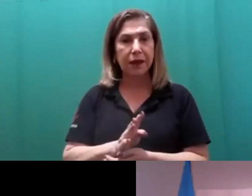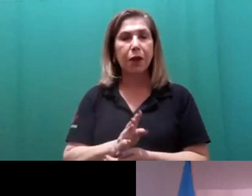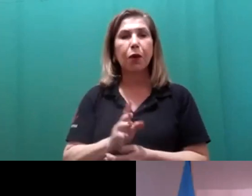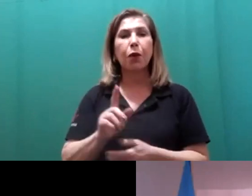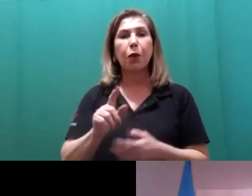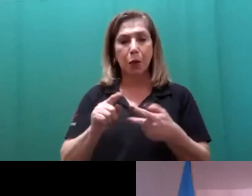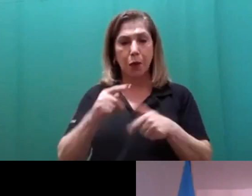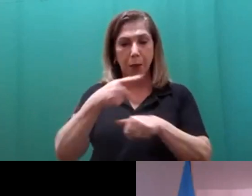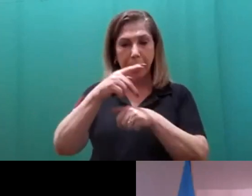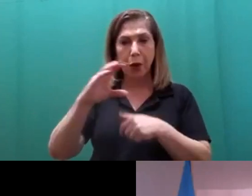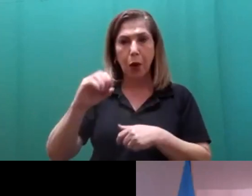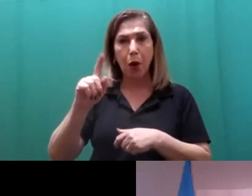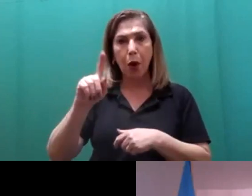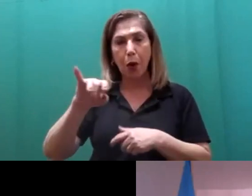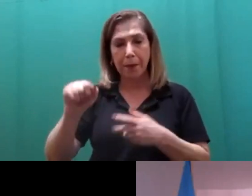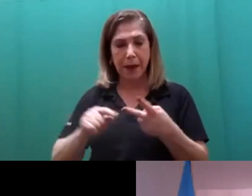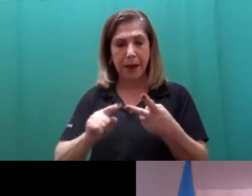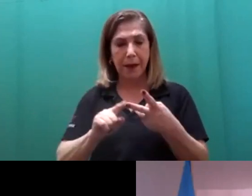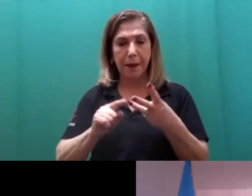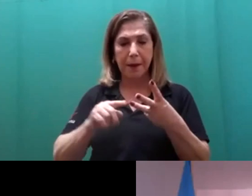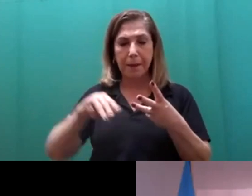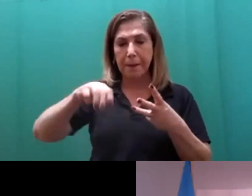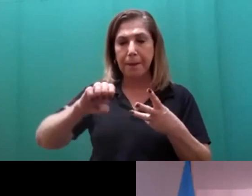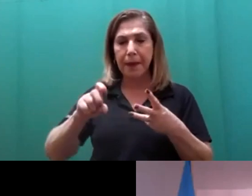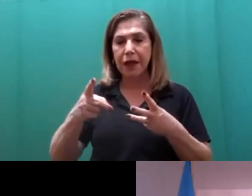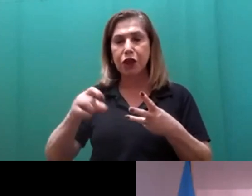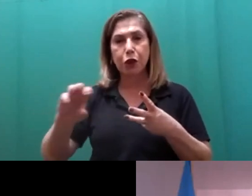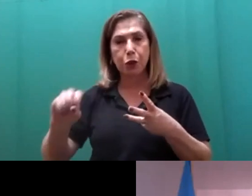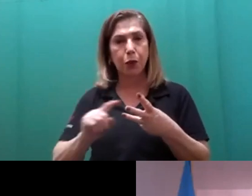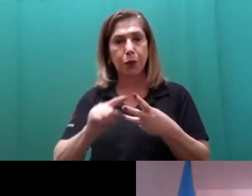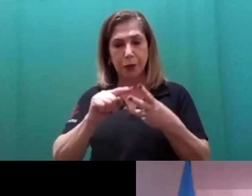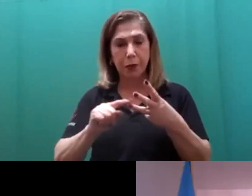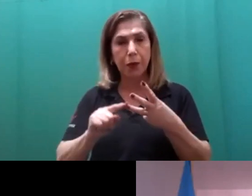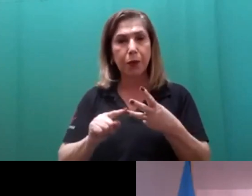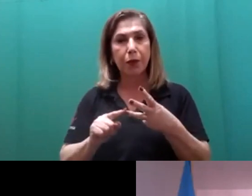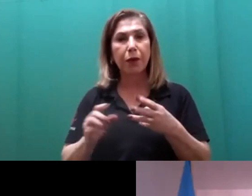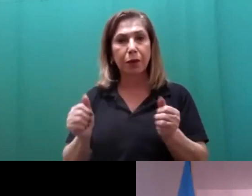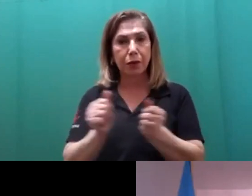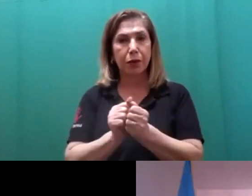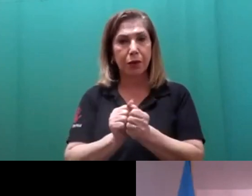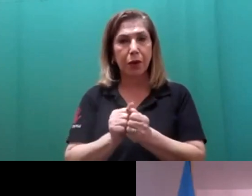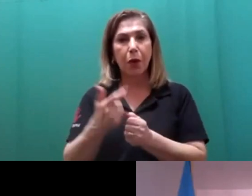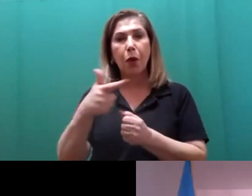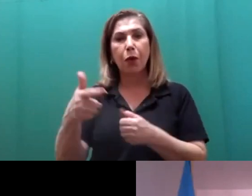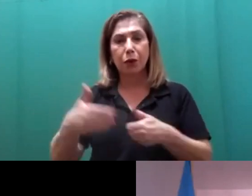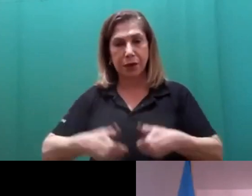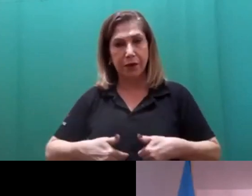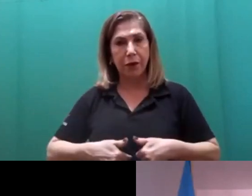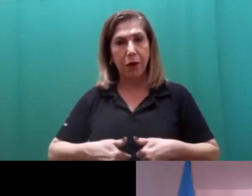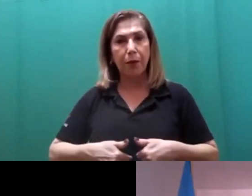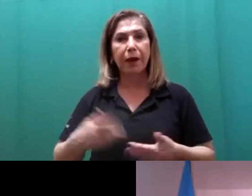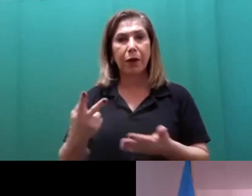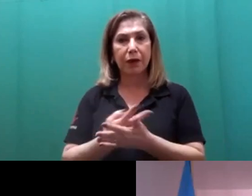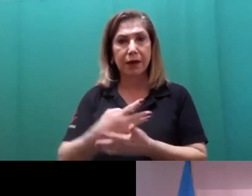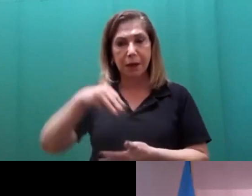México participaron muy activamente y uno de los temas fue ese, el de los rostros de la fome. En el caso de México,